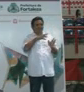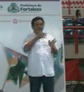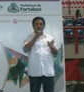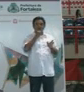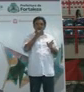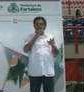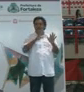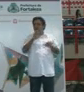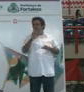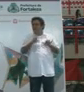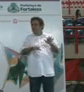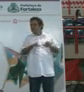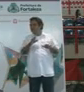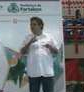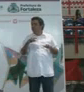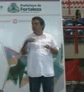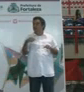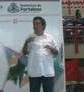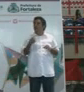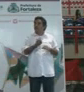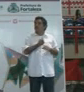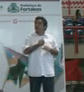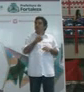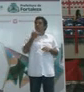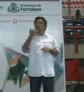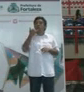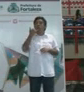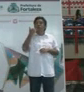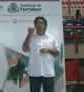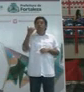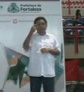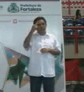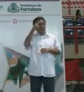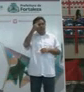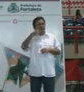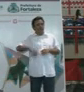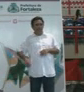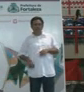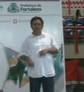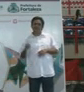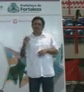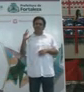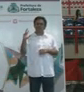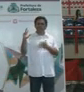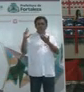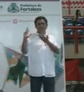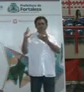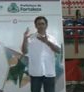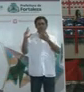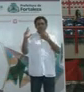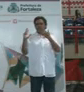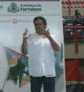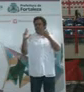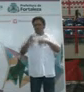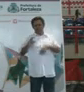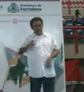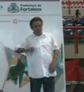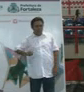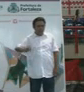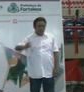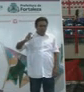às vezes a gente pega o telefone para ligar para alguma pessoa e quando a